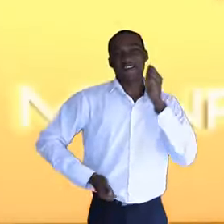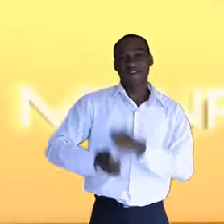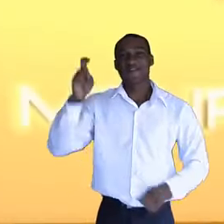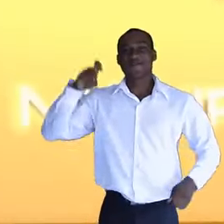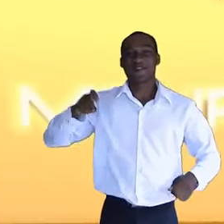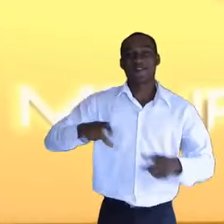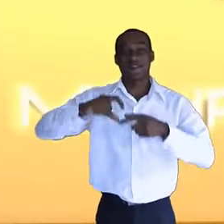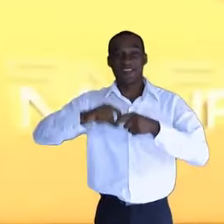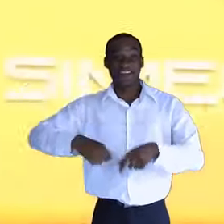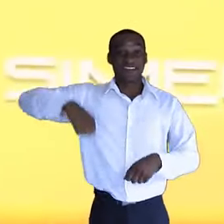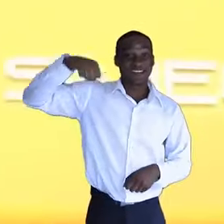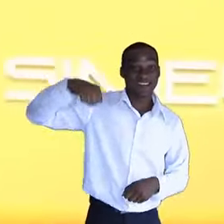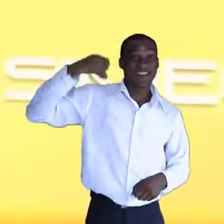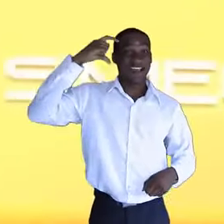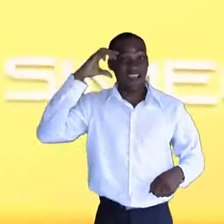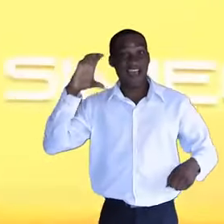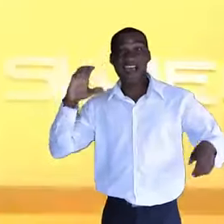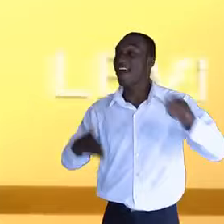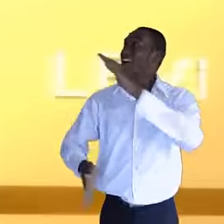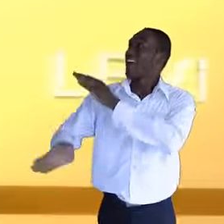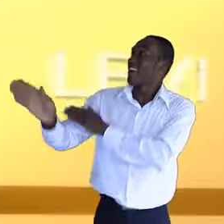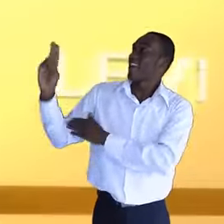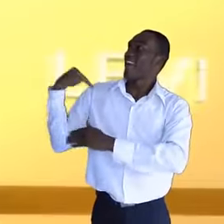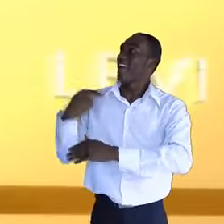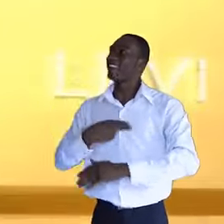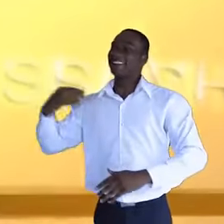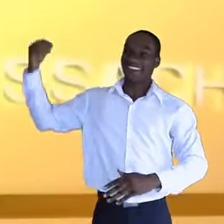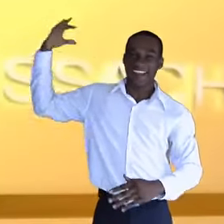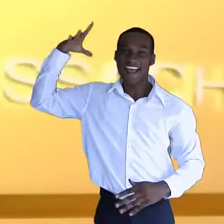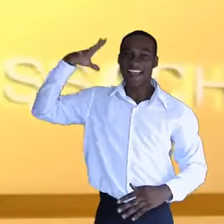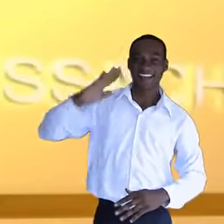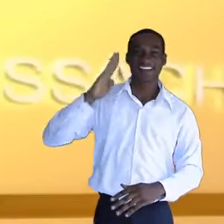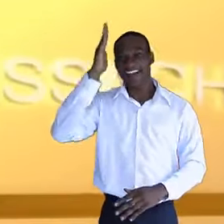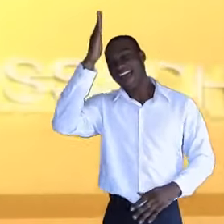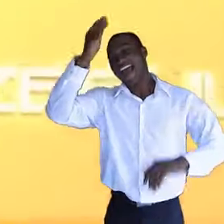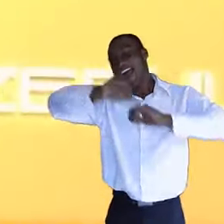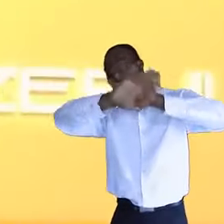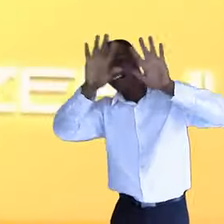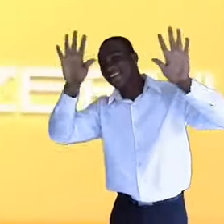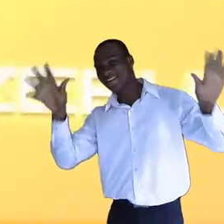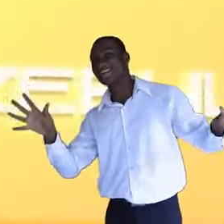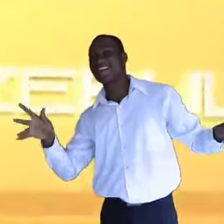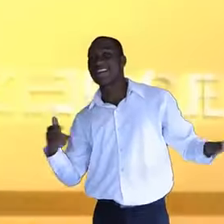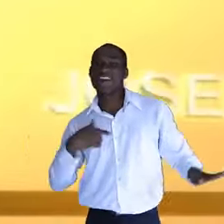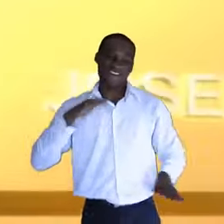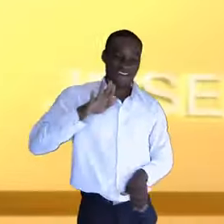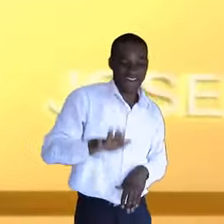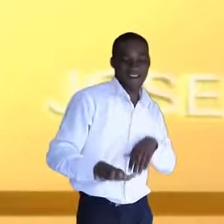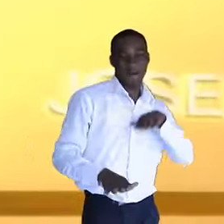nuit, plus besoin d'une lampe, ni lumière du soleil, Dieu nous éclairera.